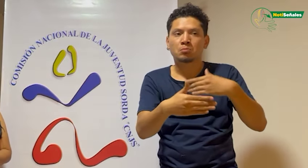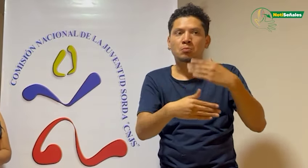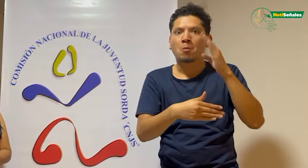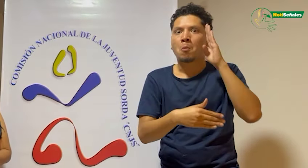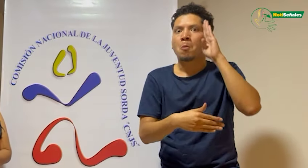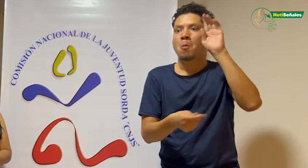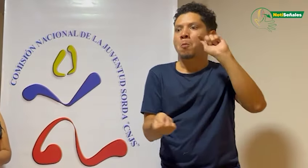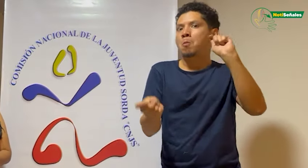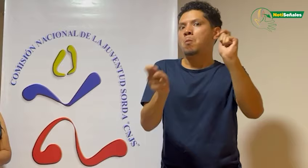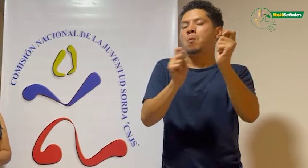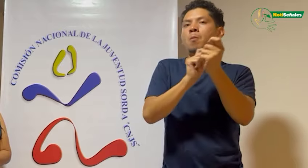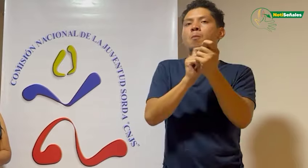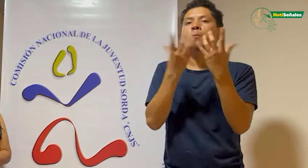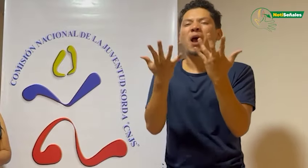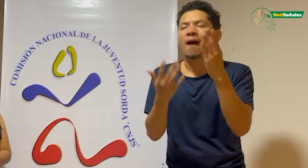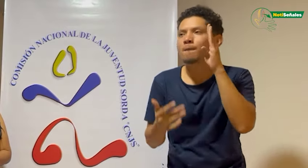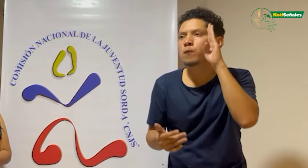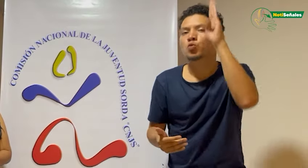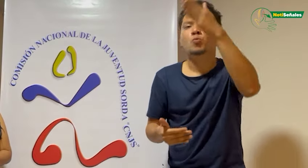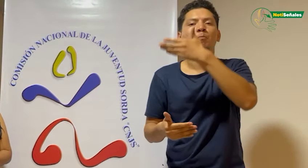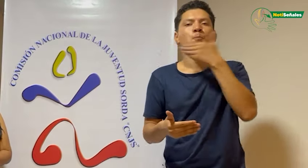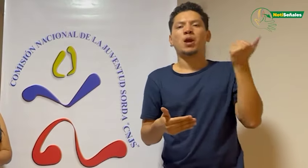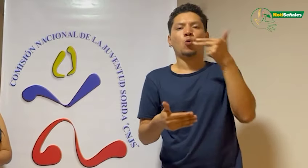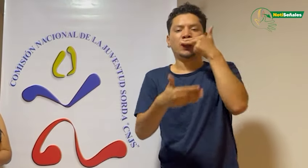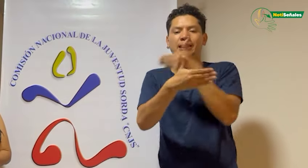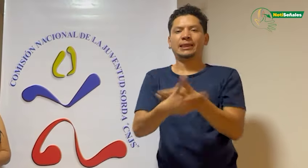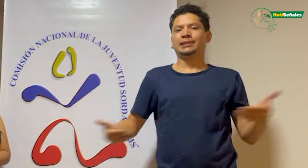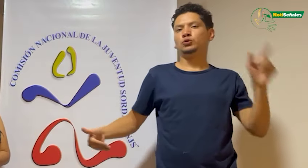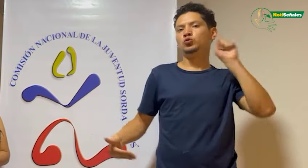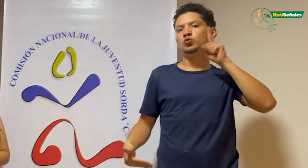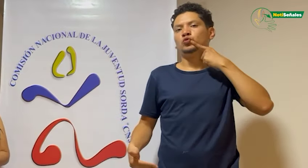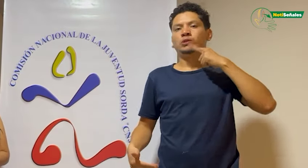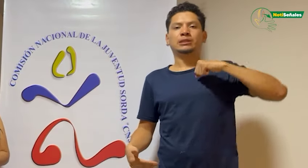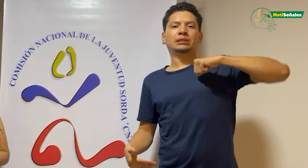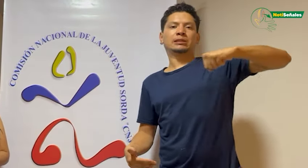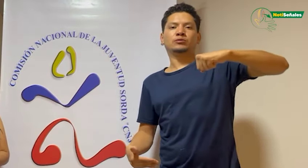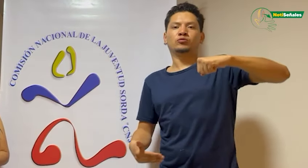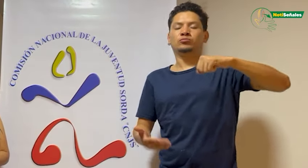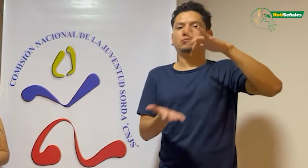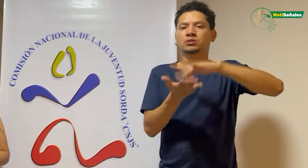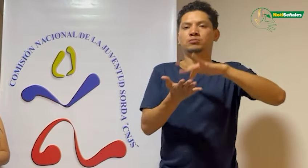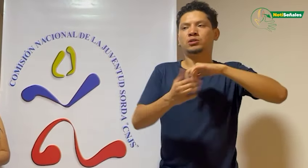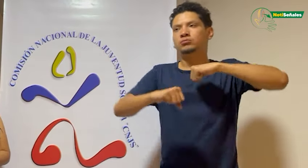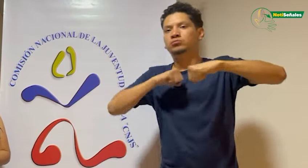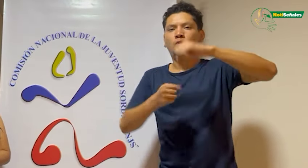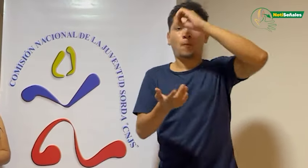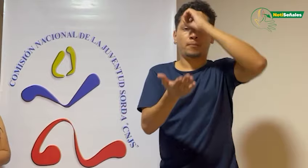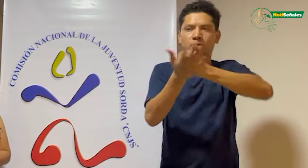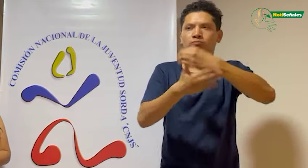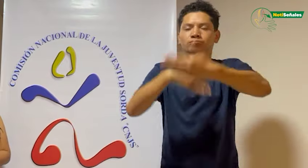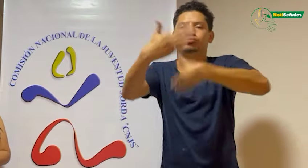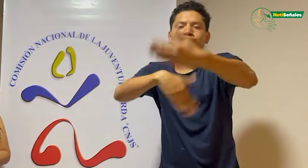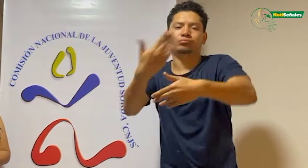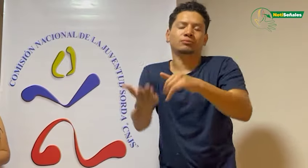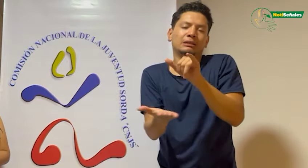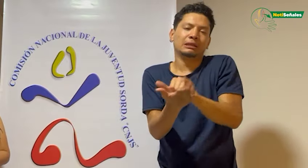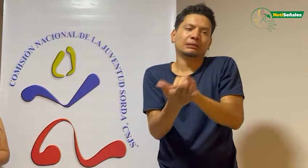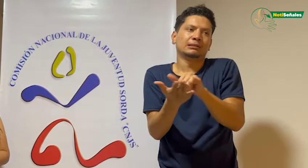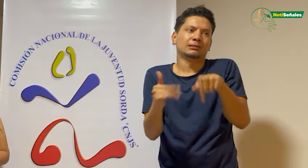formando a futuros niños y jóvenes con bases sólidas en derechos participación y opiniones autónomas Ese ha sido el